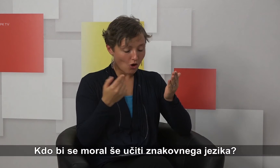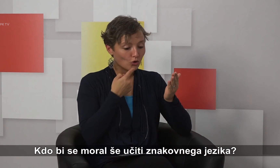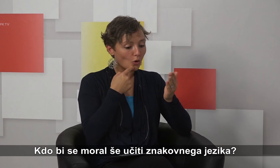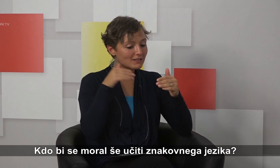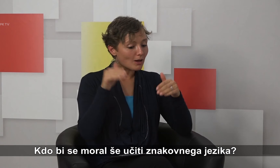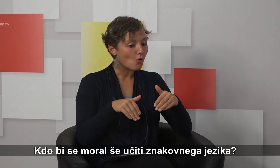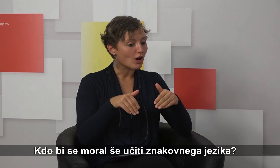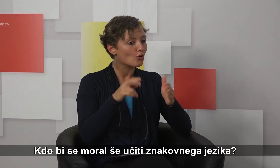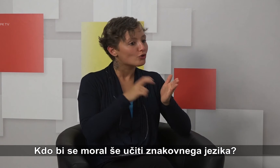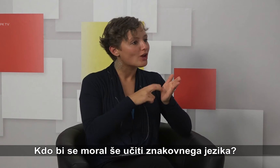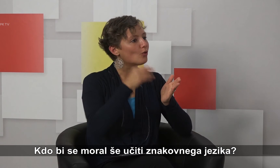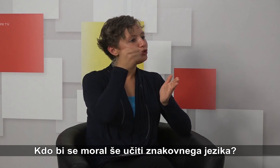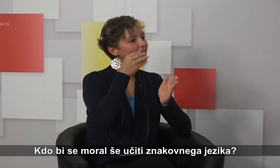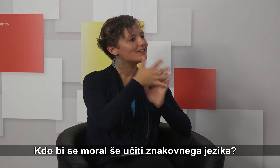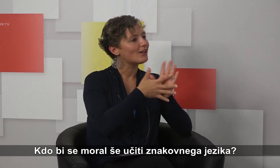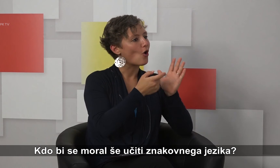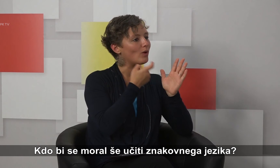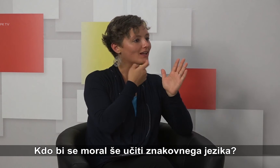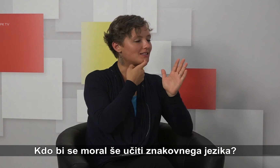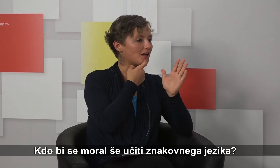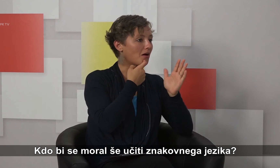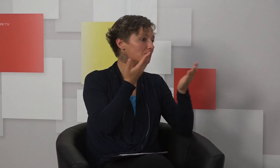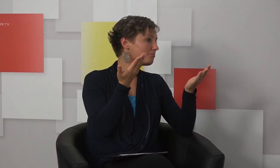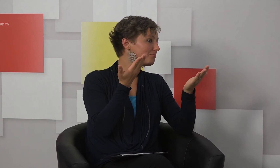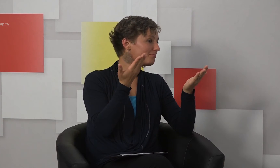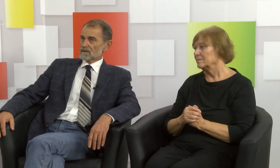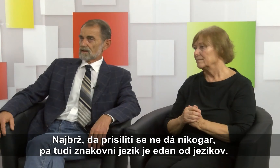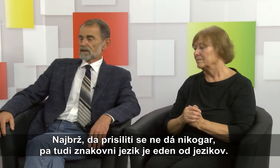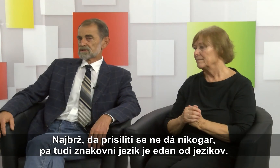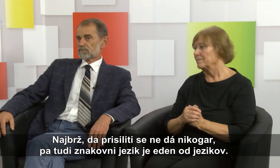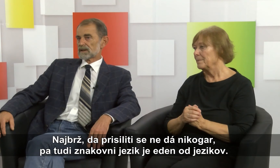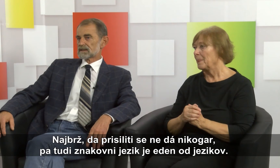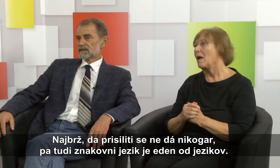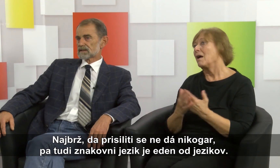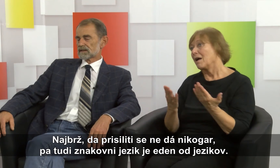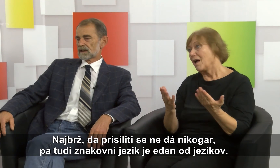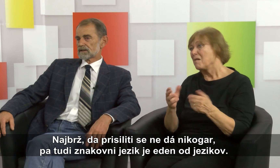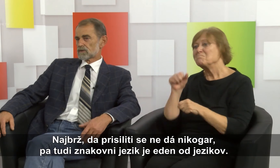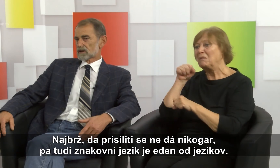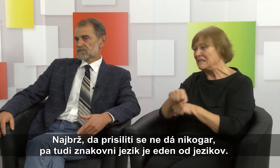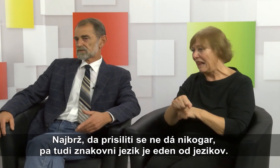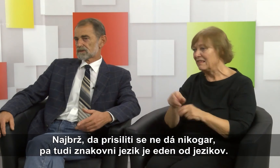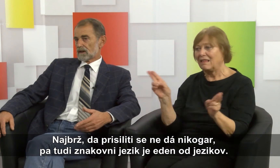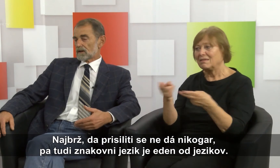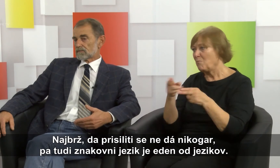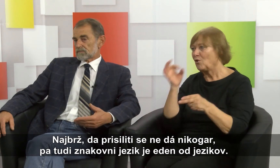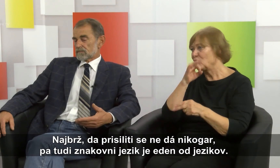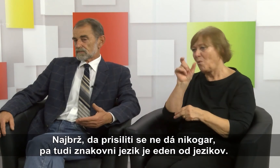šolah? Kdo bi se moral še učiti znakovnega jezika? Najbrž, da prisiliti se ne da nikogar, pa tudi